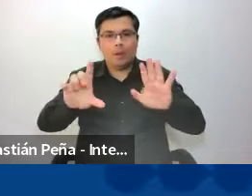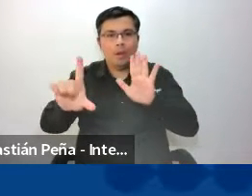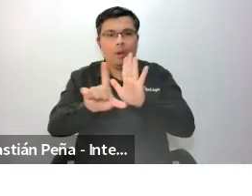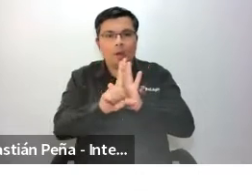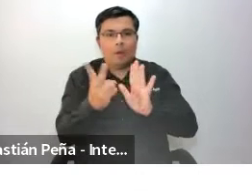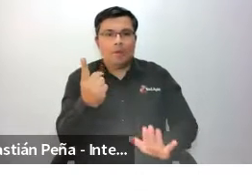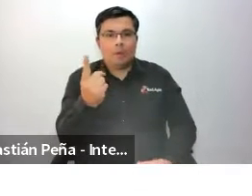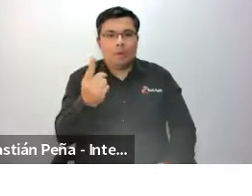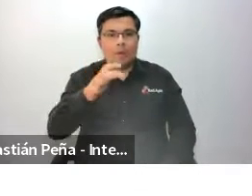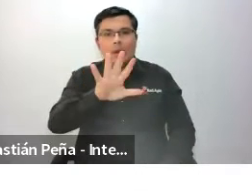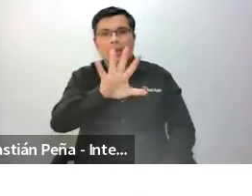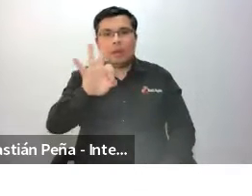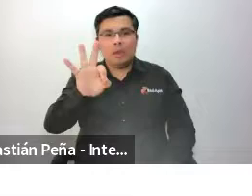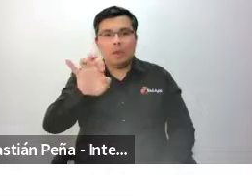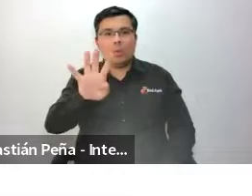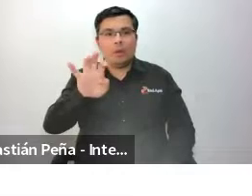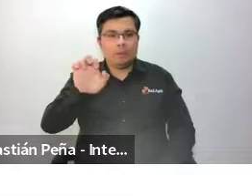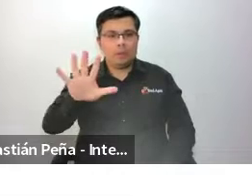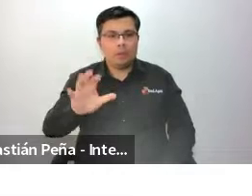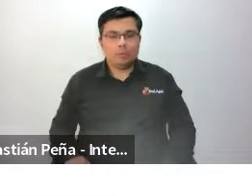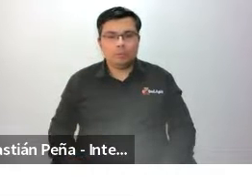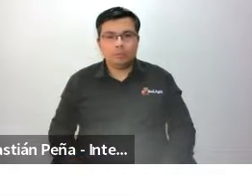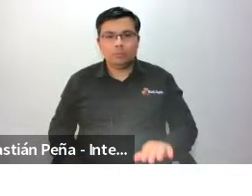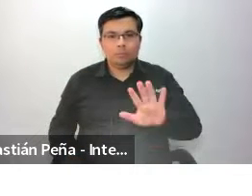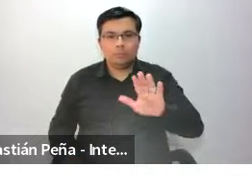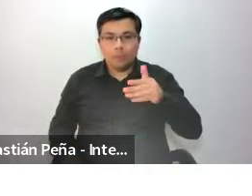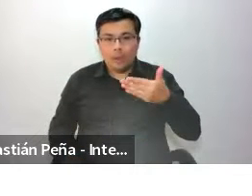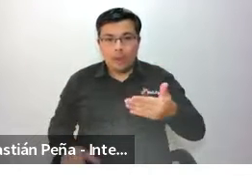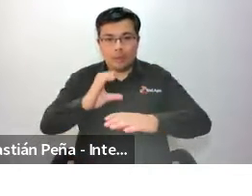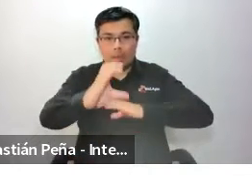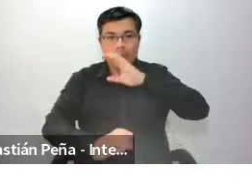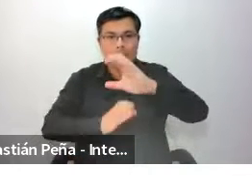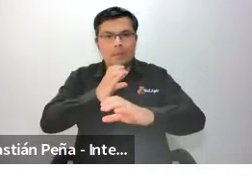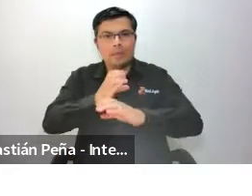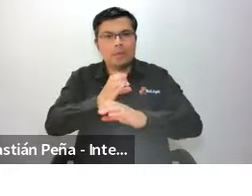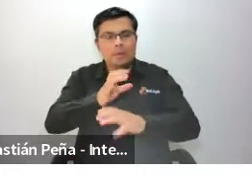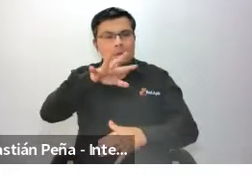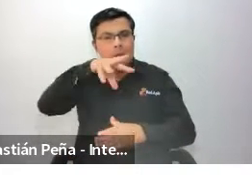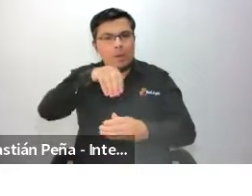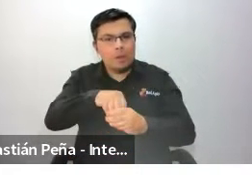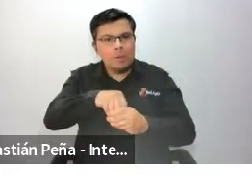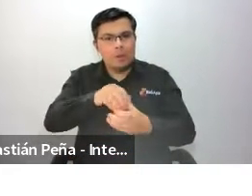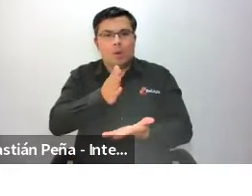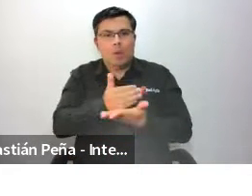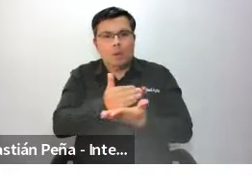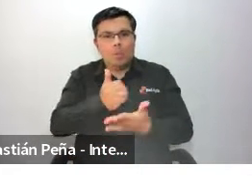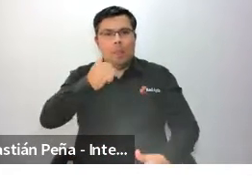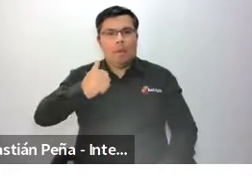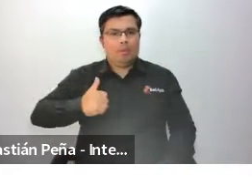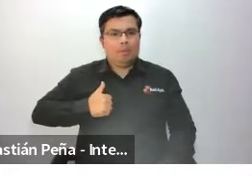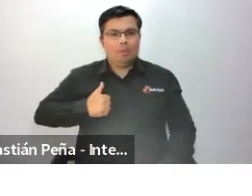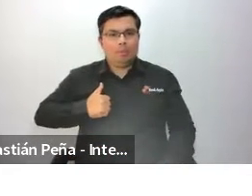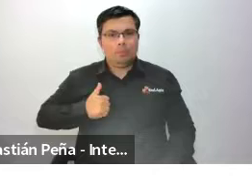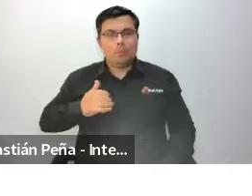21.545. Pero esta ley, este ciclo está inmerso en un plan de implementación que el Ministerio